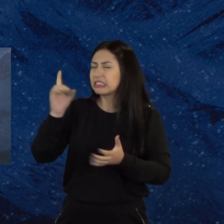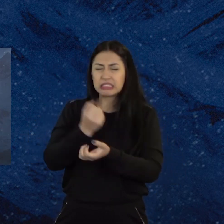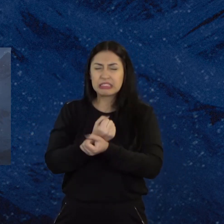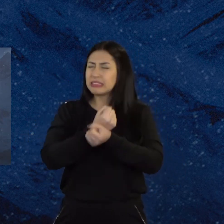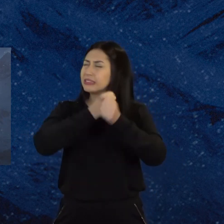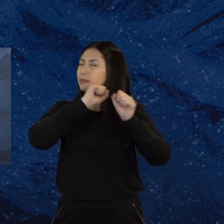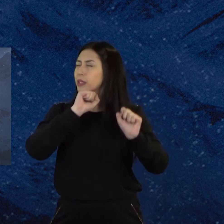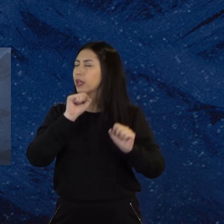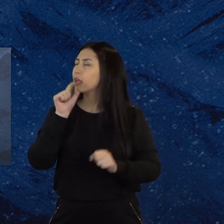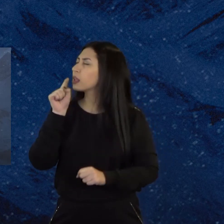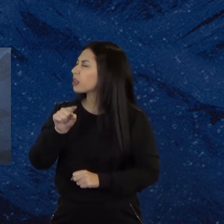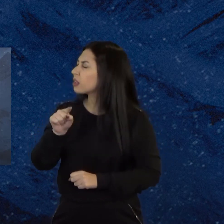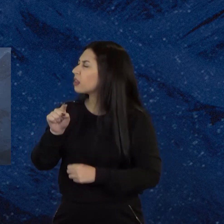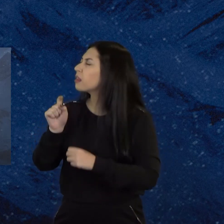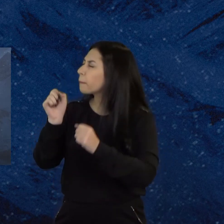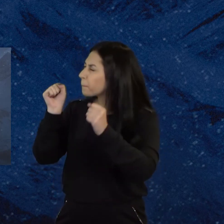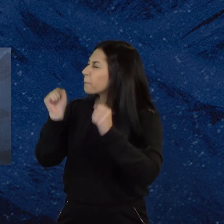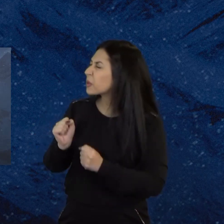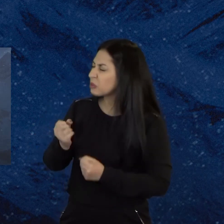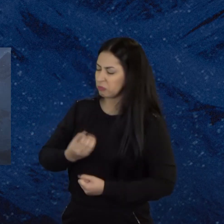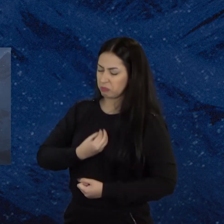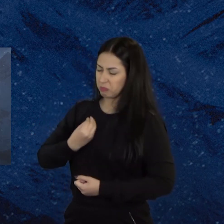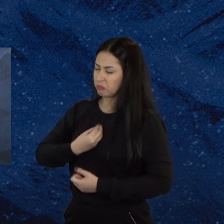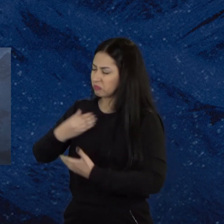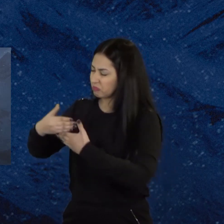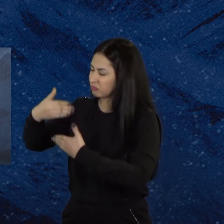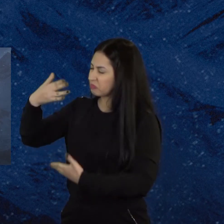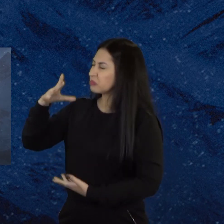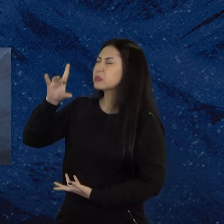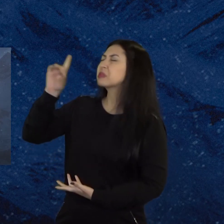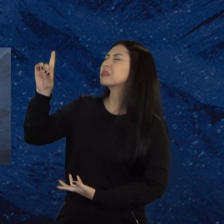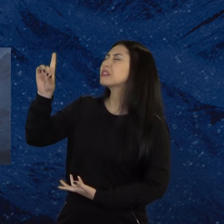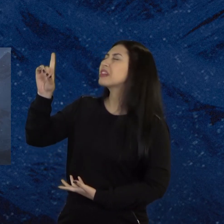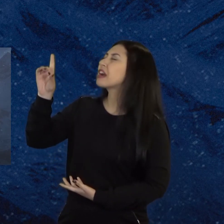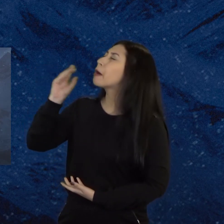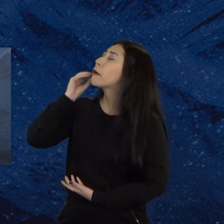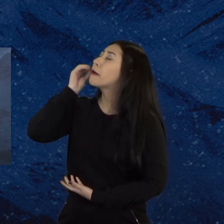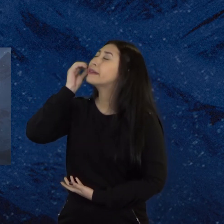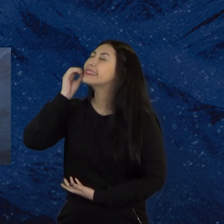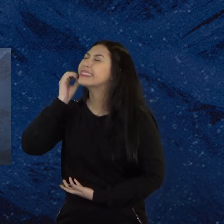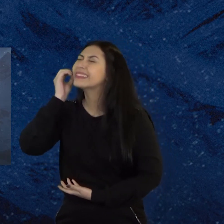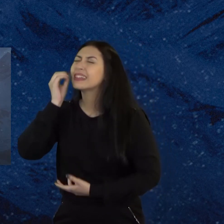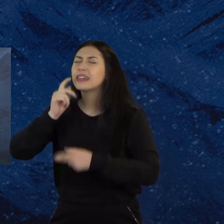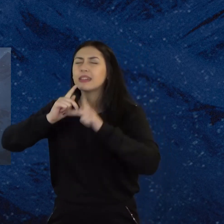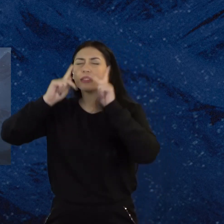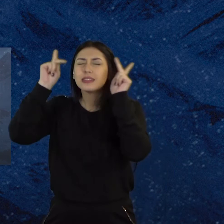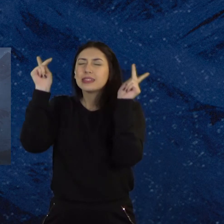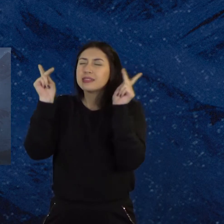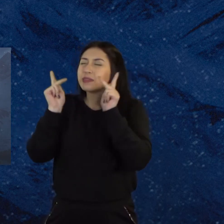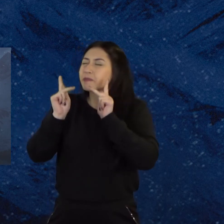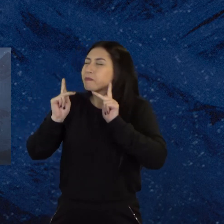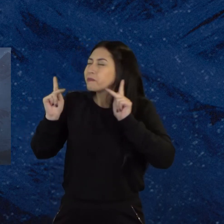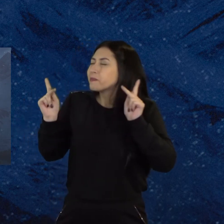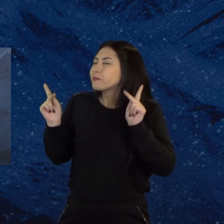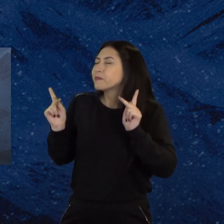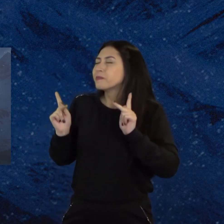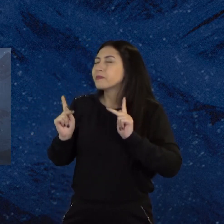que essa pessoa possa viver na Tua presença e possa experimentar essa paz